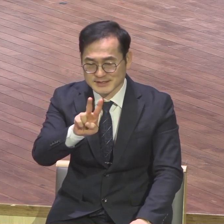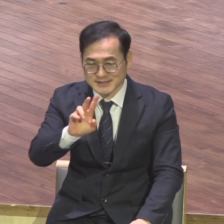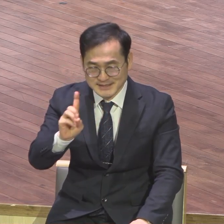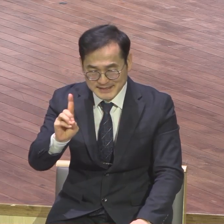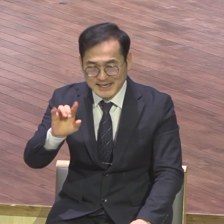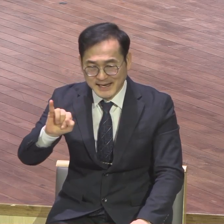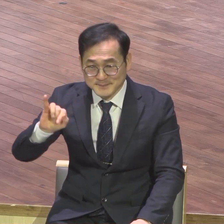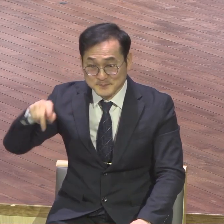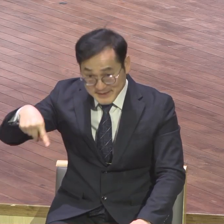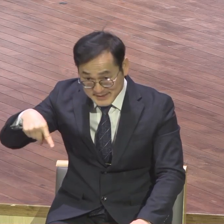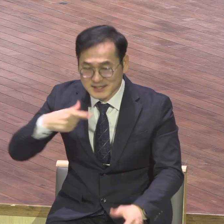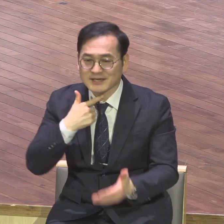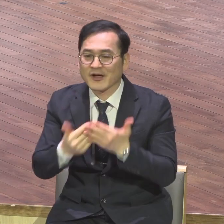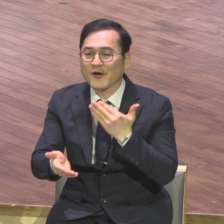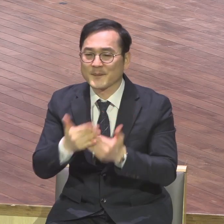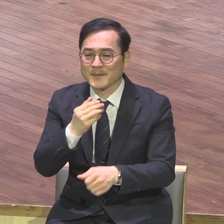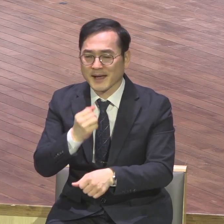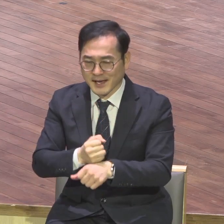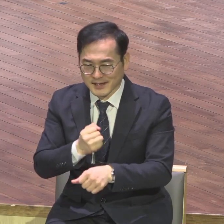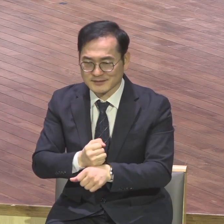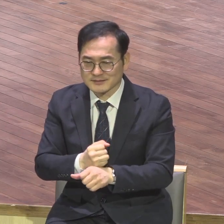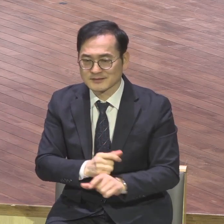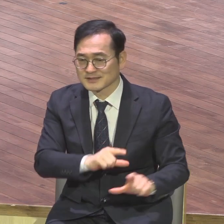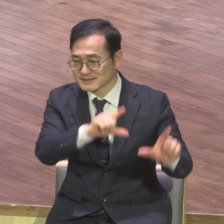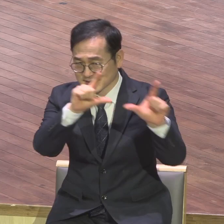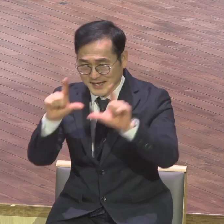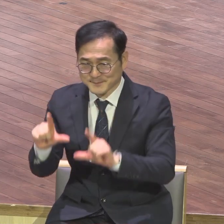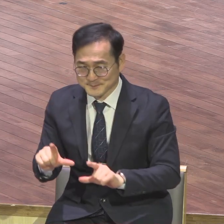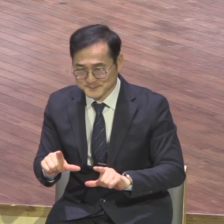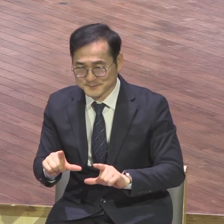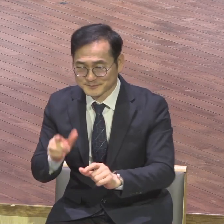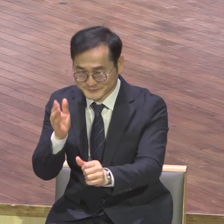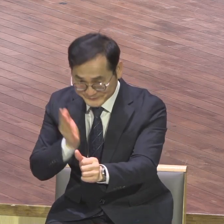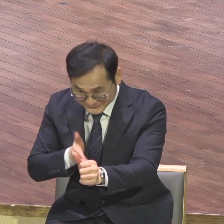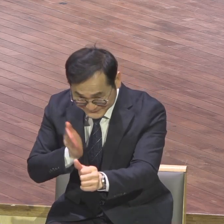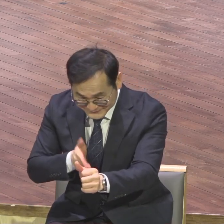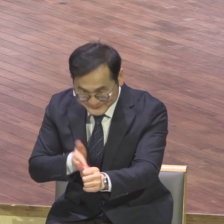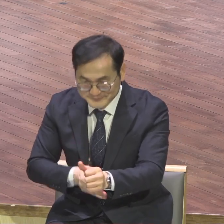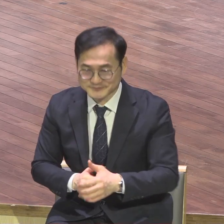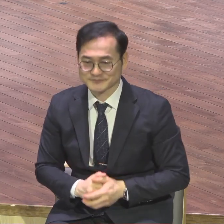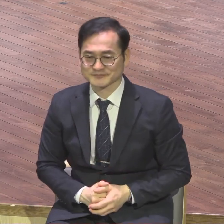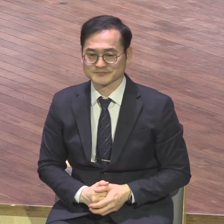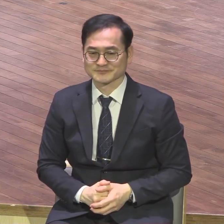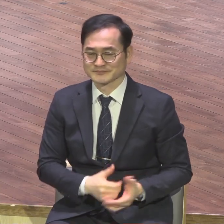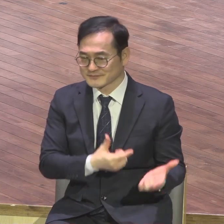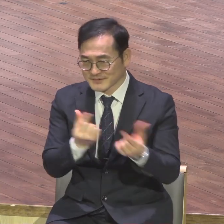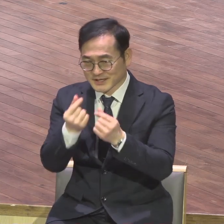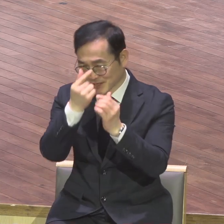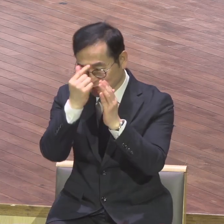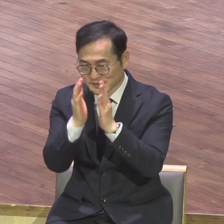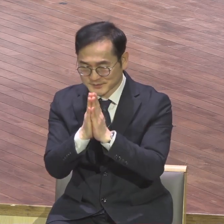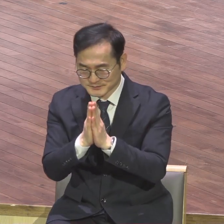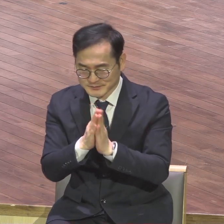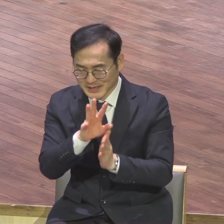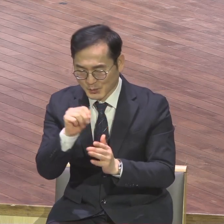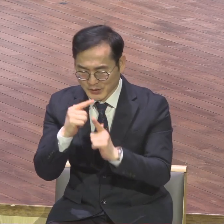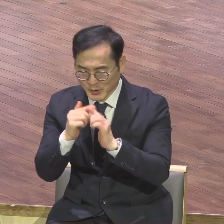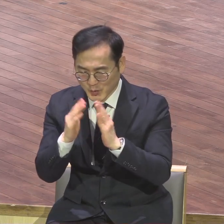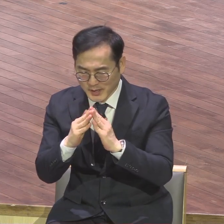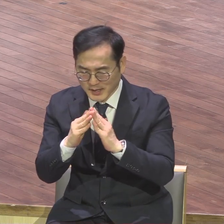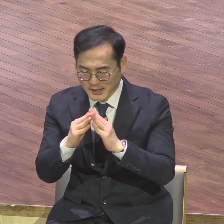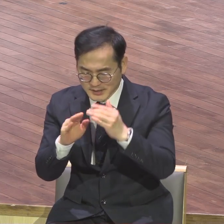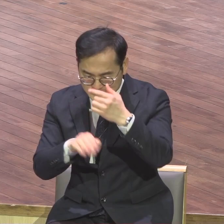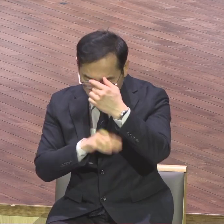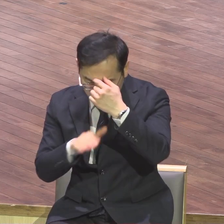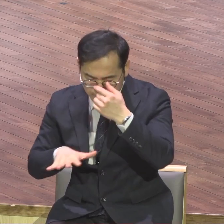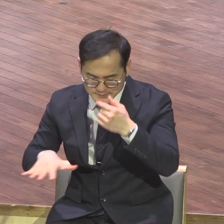CVDIP를 체험하는 그러한 삶이 되기를 제물로 축복합니다. 기도합시다. 아버지 하나님, 영계 모든 성도들